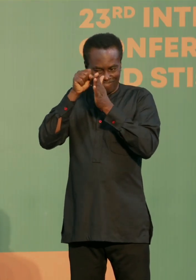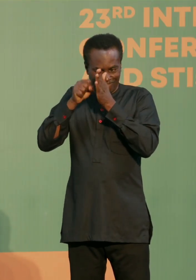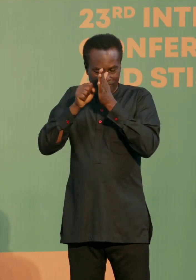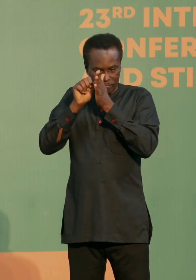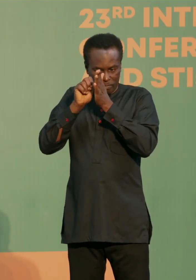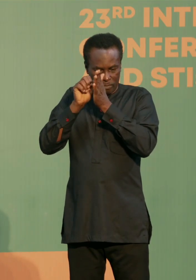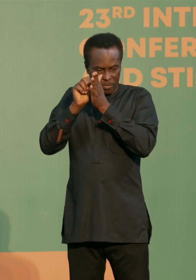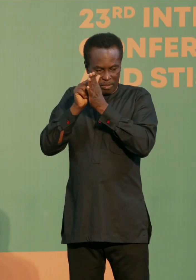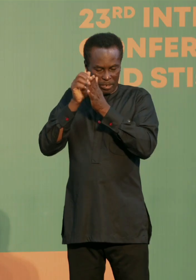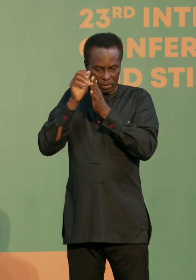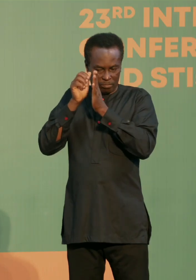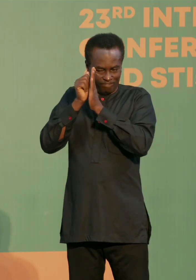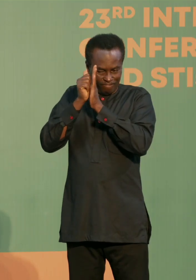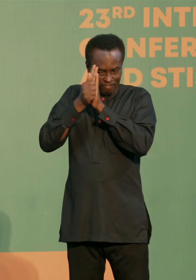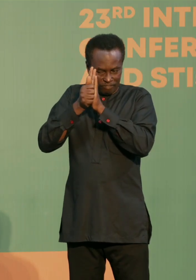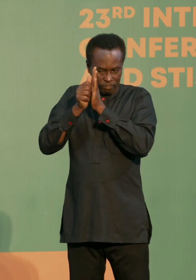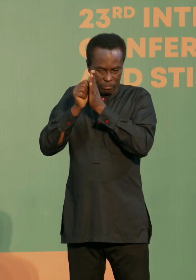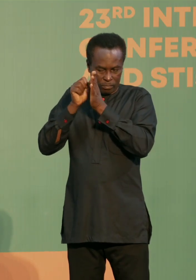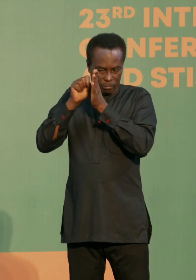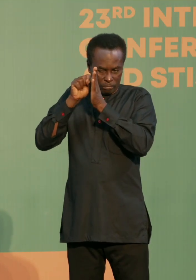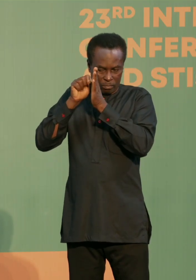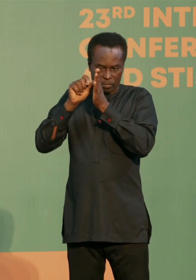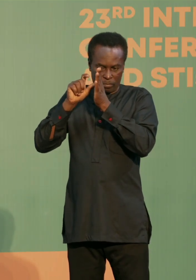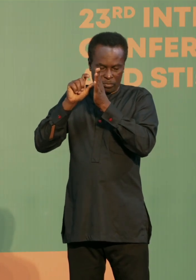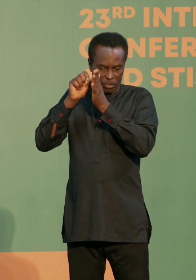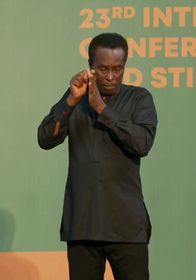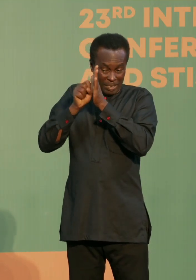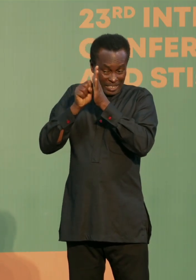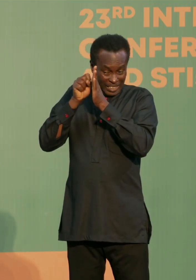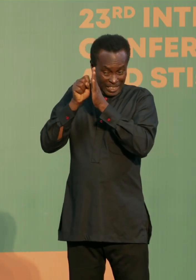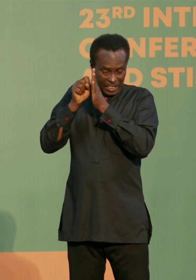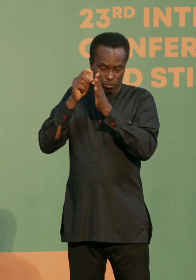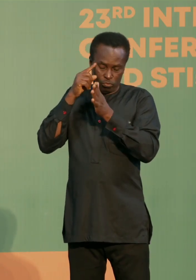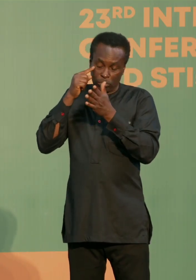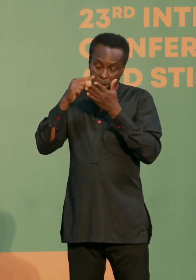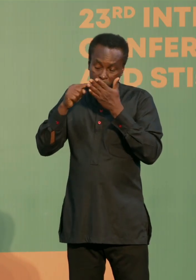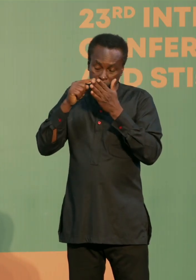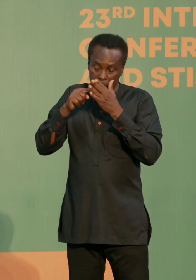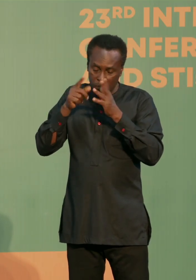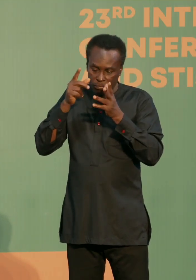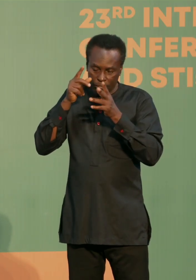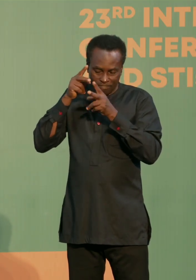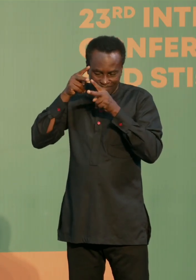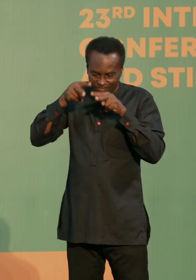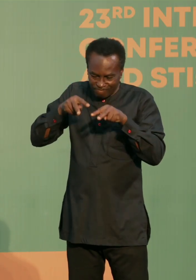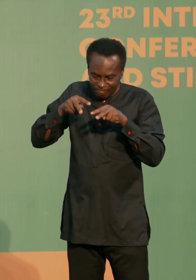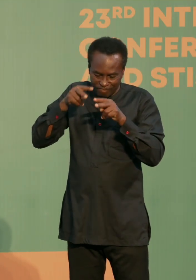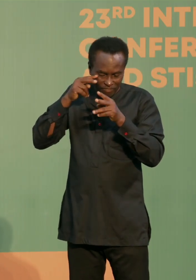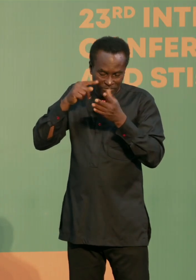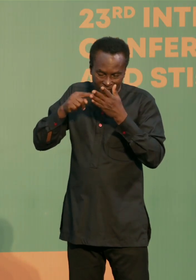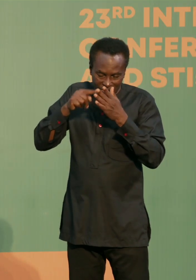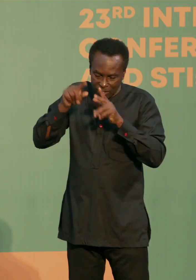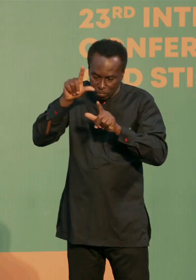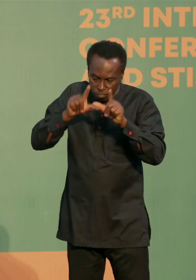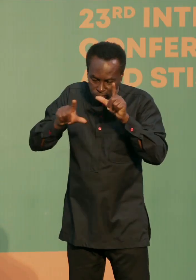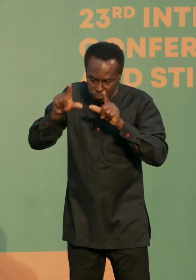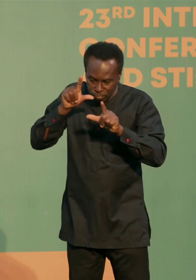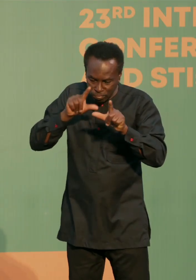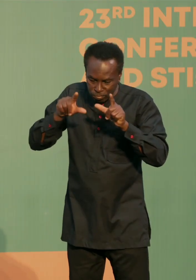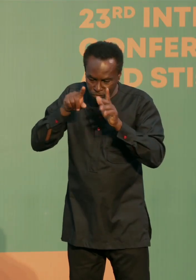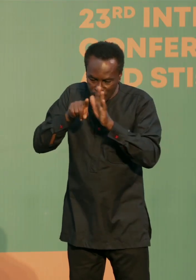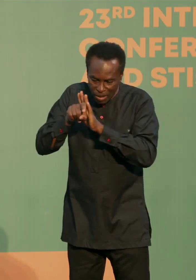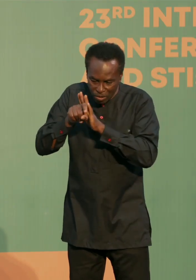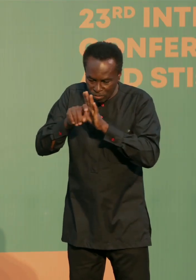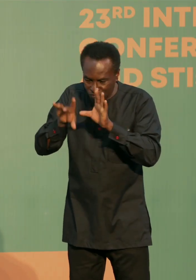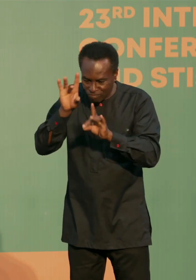l'étude et nous avons réalisé les analyses moléculaires et sérologiques au centre universitaire